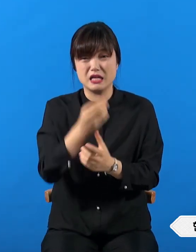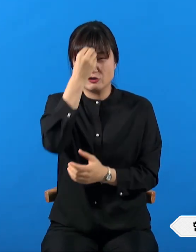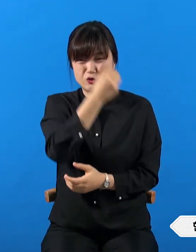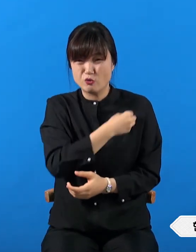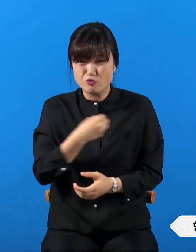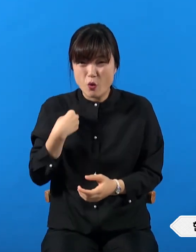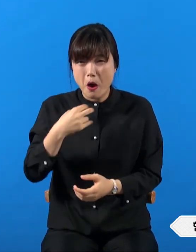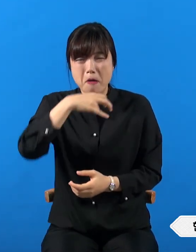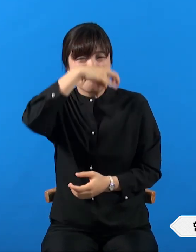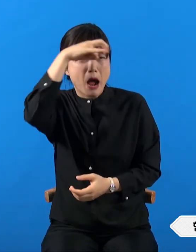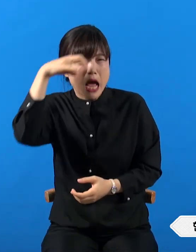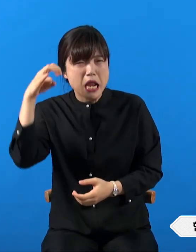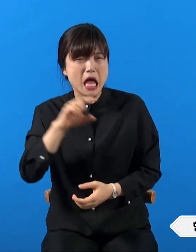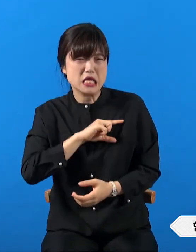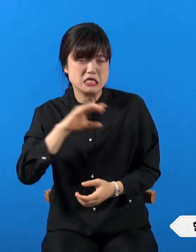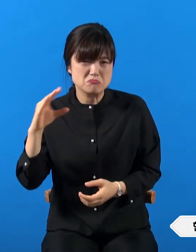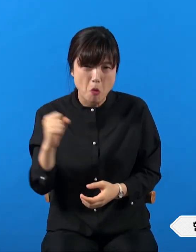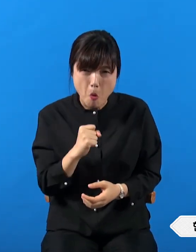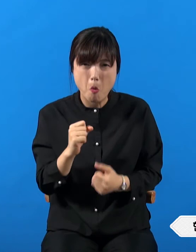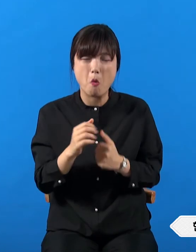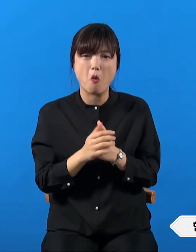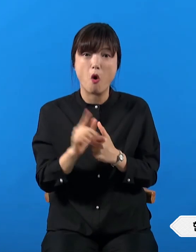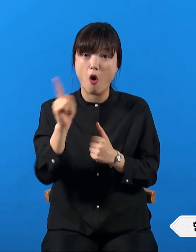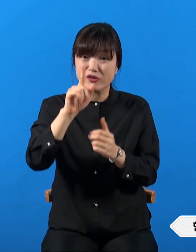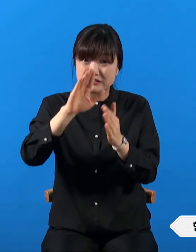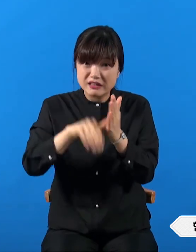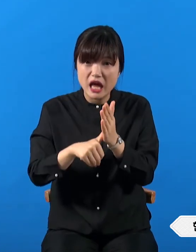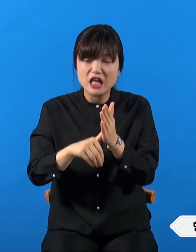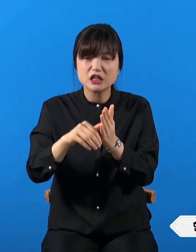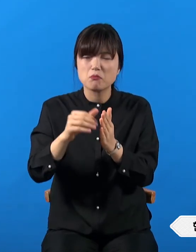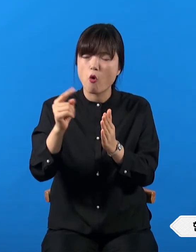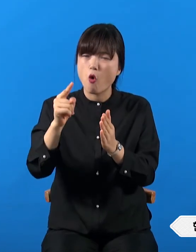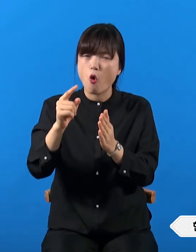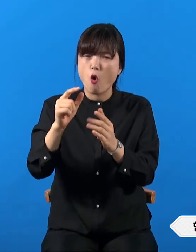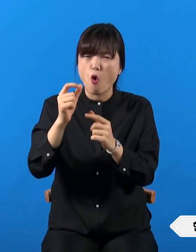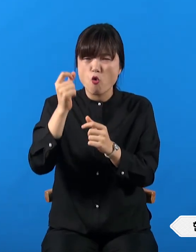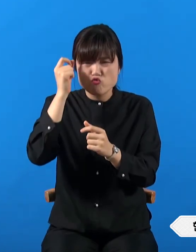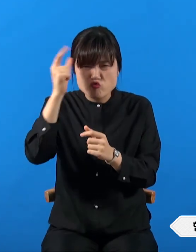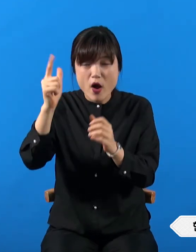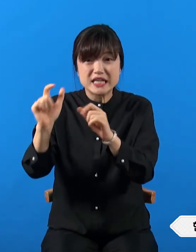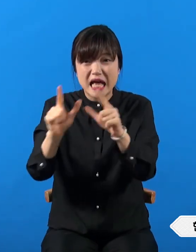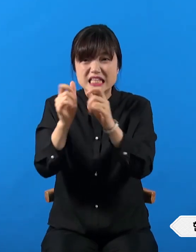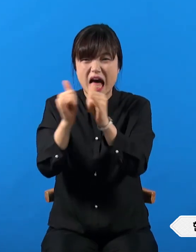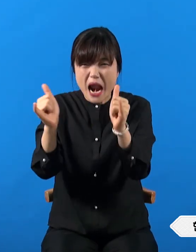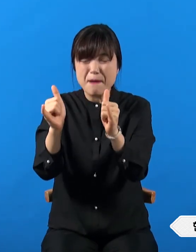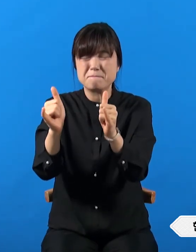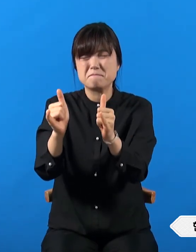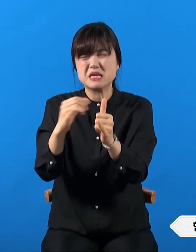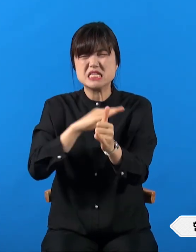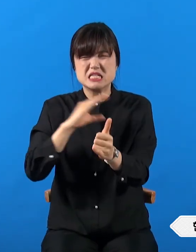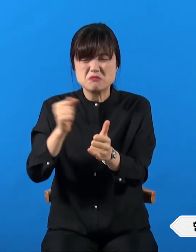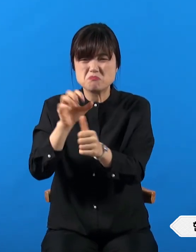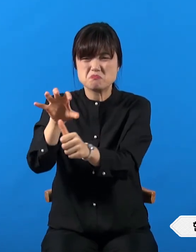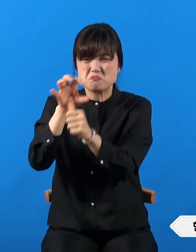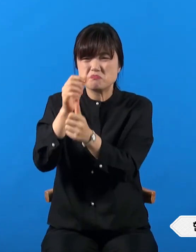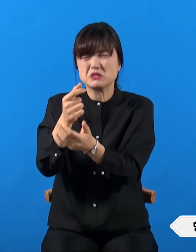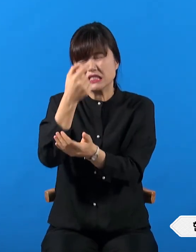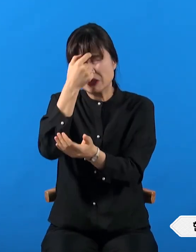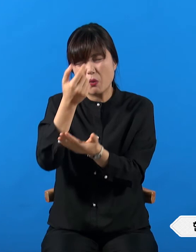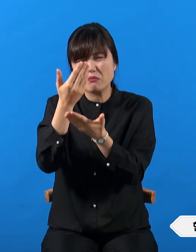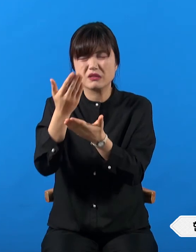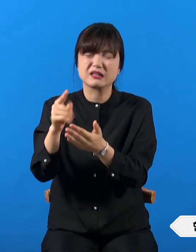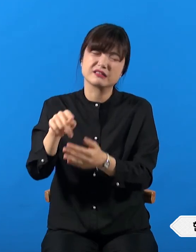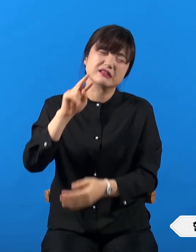천주교에서는 마리아의 이름으로 기도하지요. 어떨 때는 성인들의 이름으로 기도합니다. 그건 너무나도